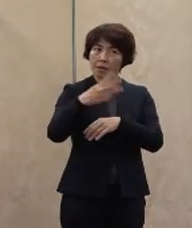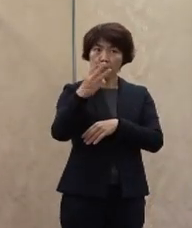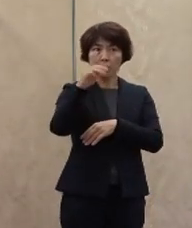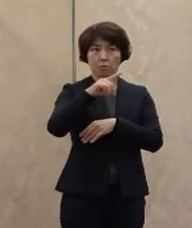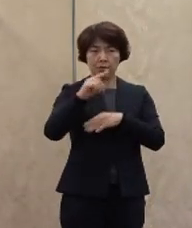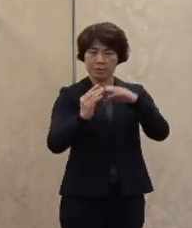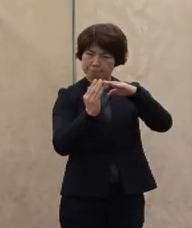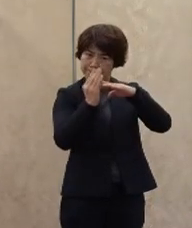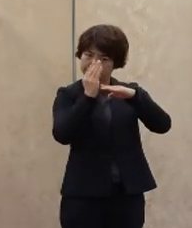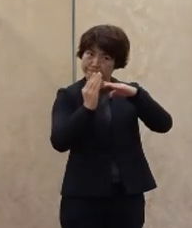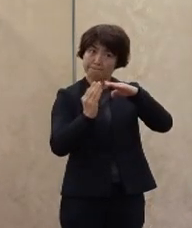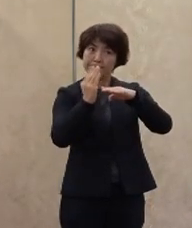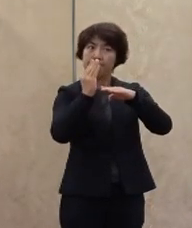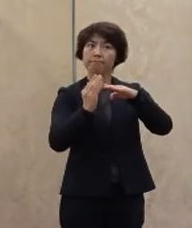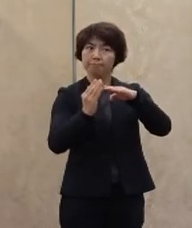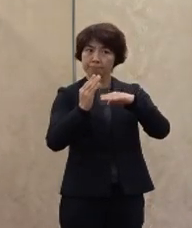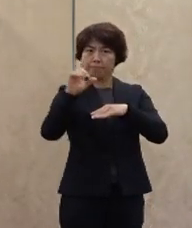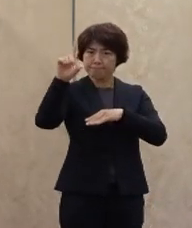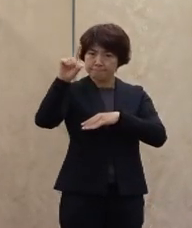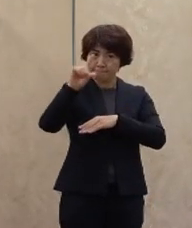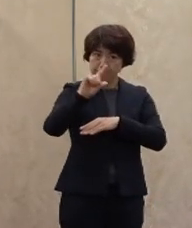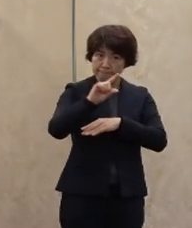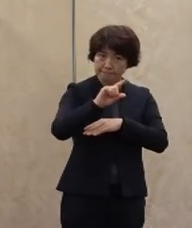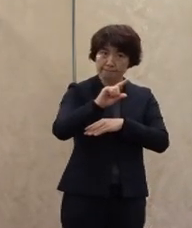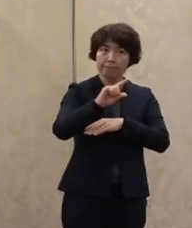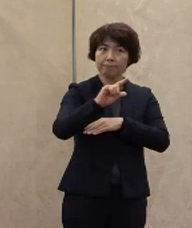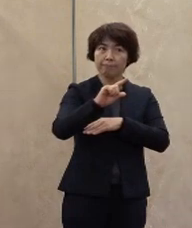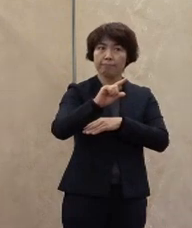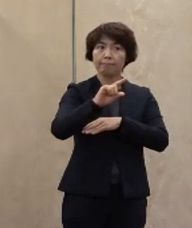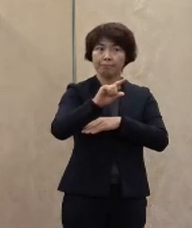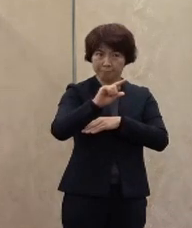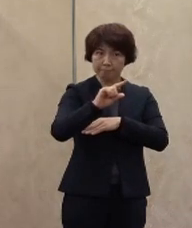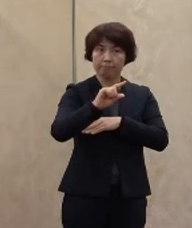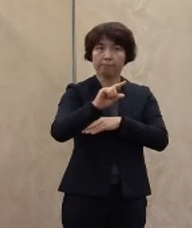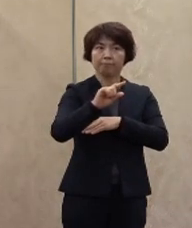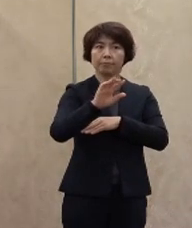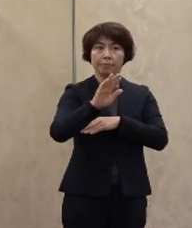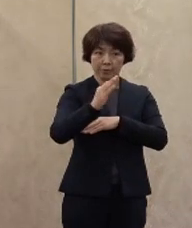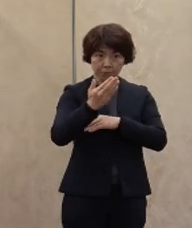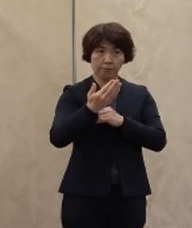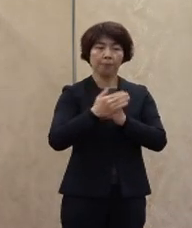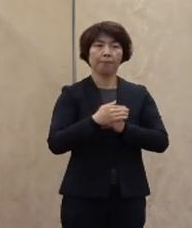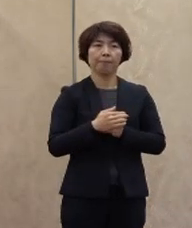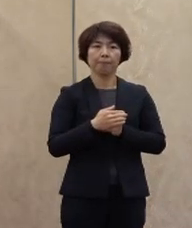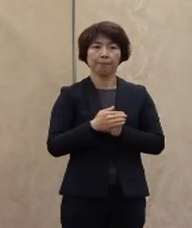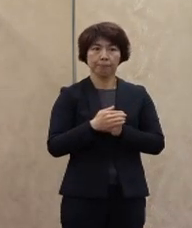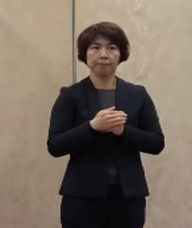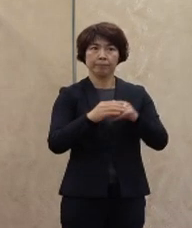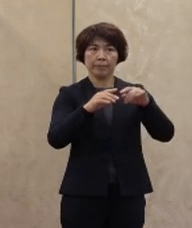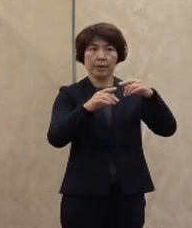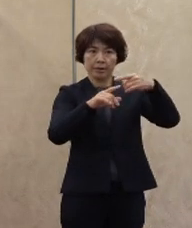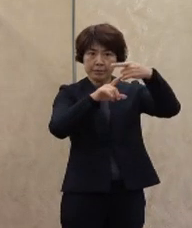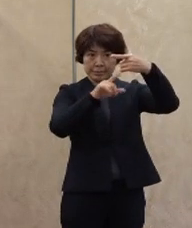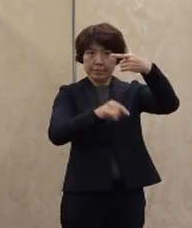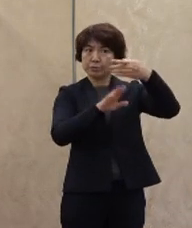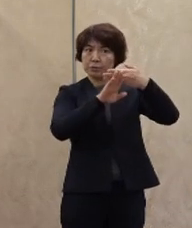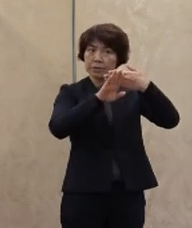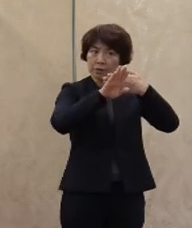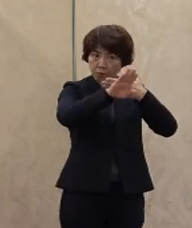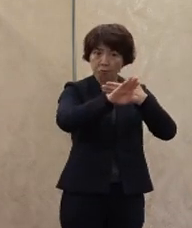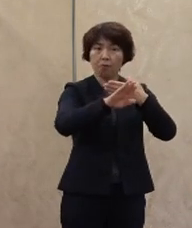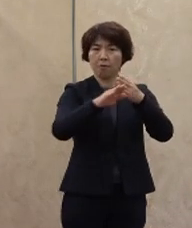後ぐらいでこう推移をしてきたわけでありますが、それが年明けまで続いてました